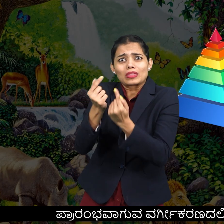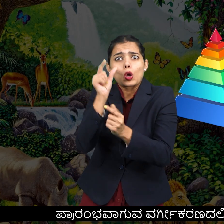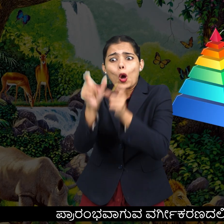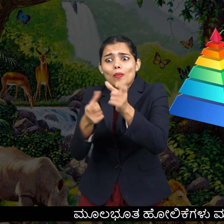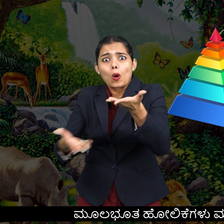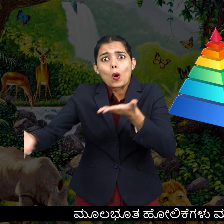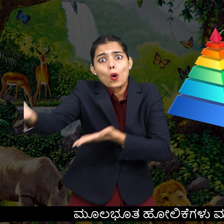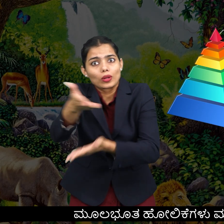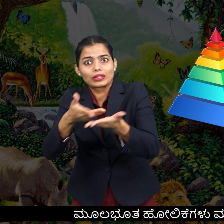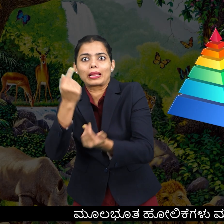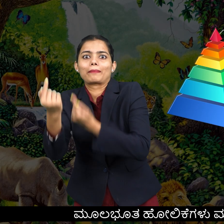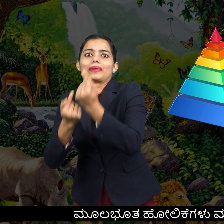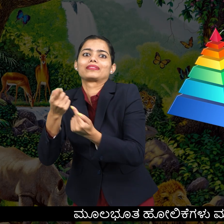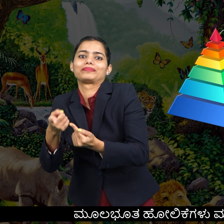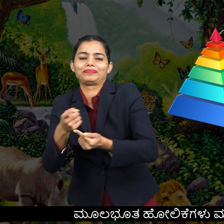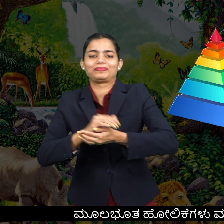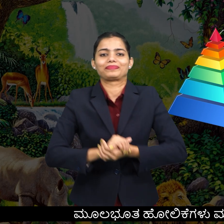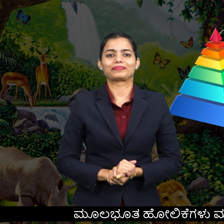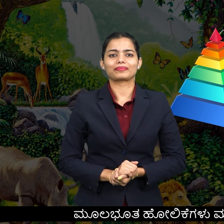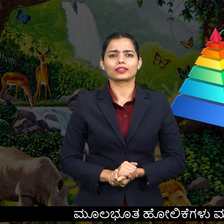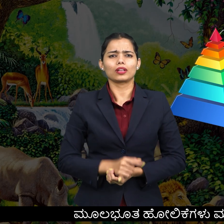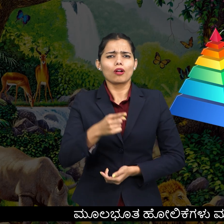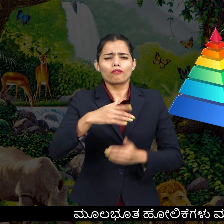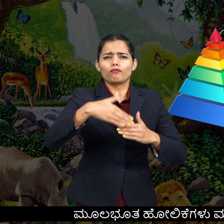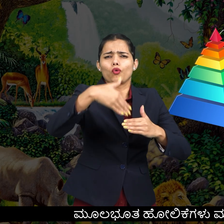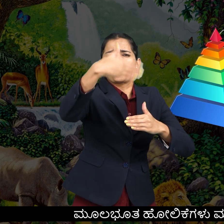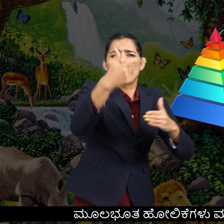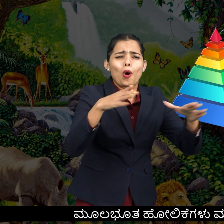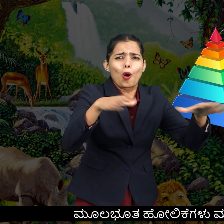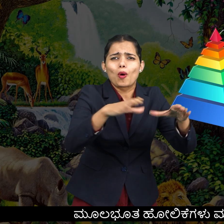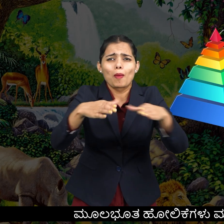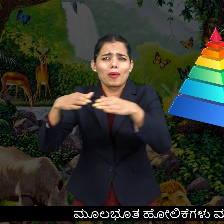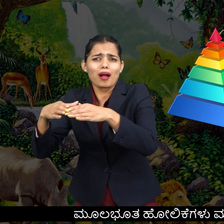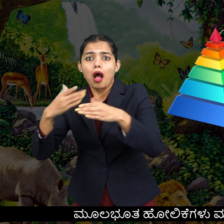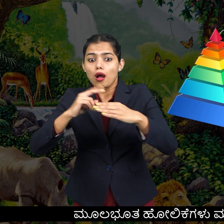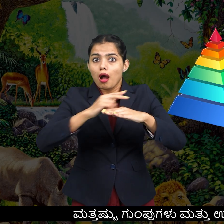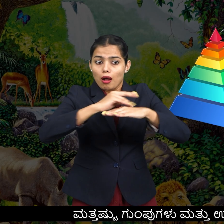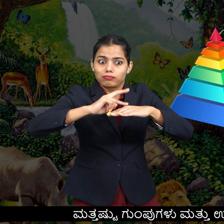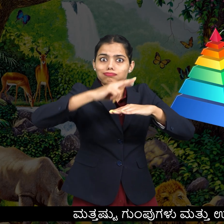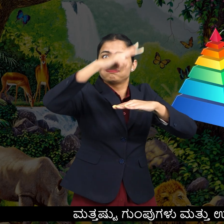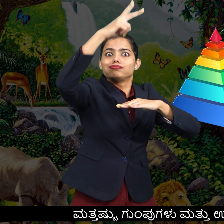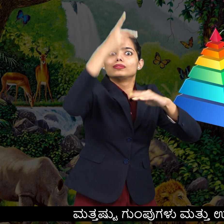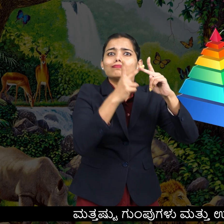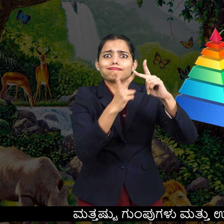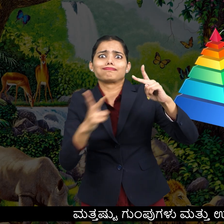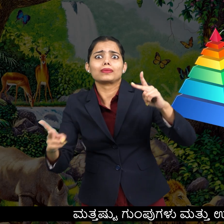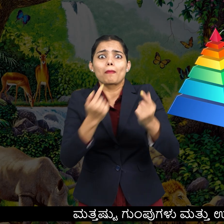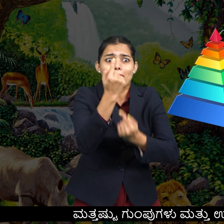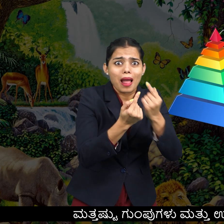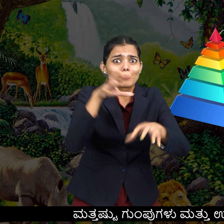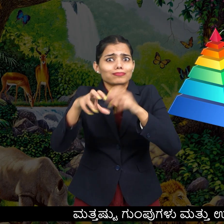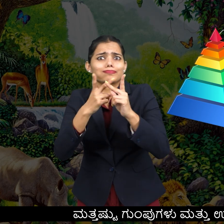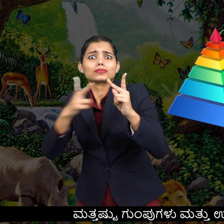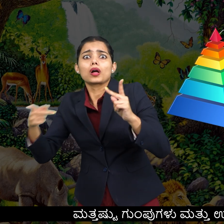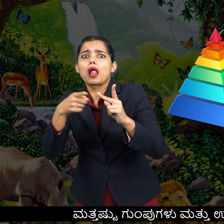ರೂಪುಗೊಳ್ಳುತ್ತದೆ. ಮೂಲಭೂತ ಹೋಲಿಕೆಗಳು ಮತ್ತು ವ್ಯತ್ಯಾಸಗಳನ್ನು ಅವಲಂಬಿಸಿ ಮತ್ತಷ್ಟು ಗುಂಪುಗಳು